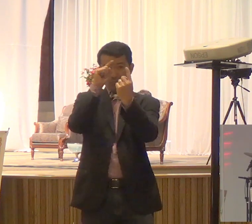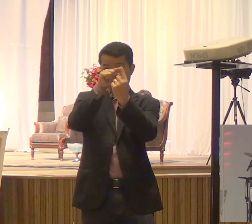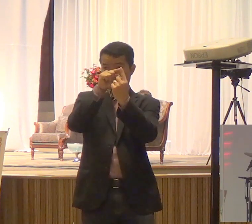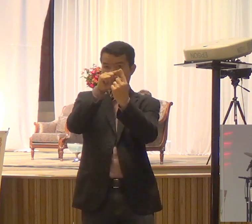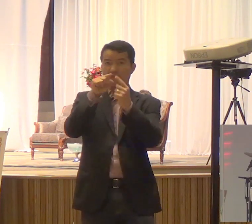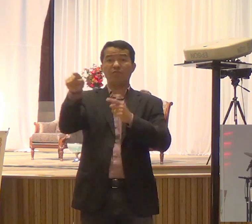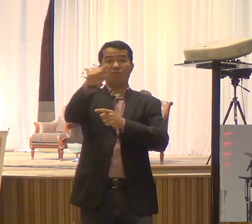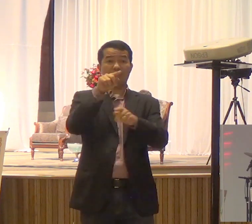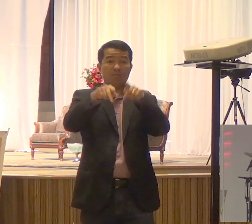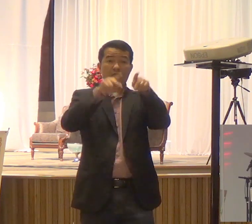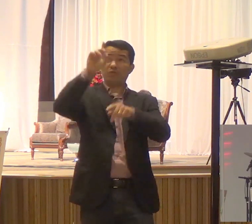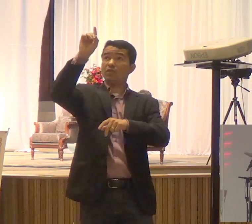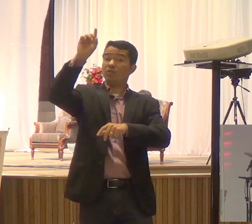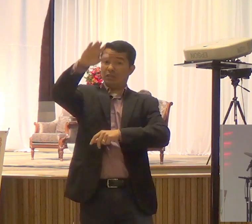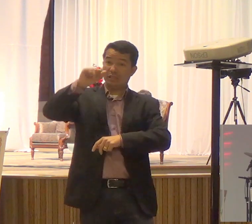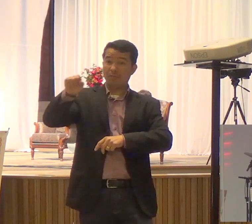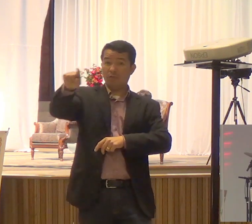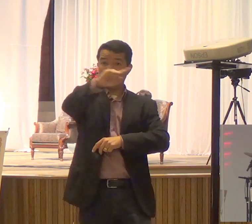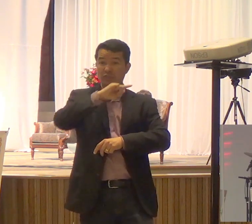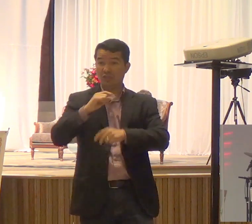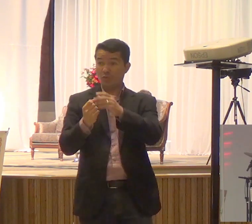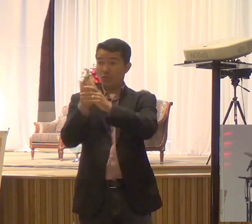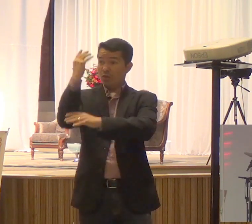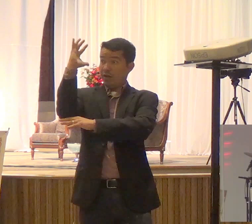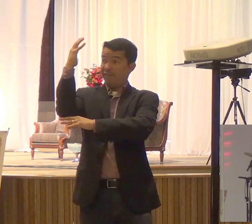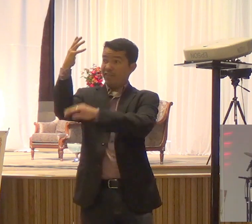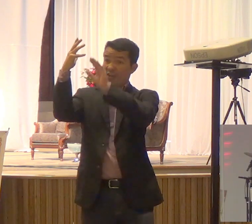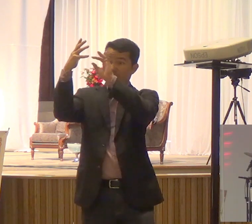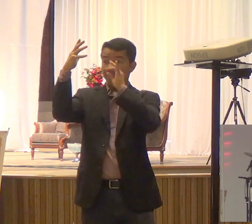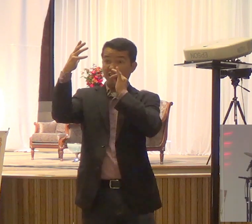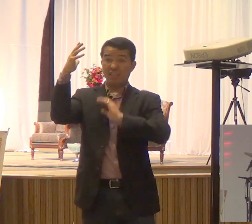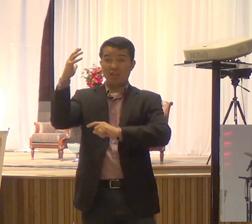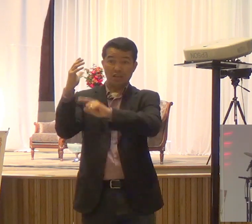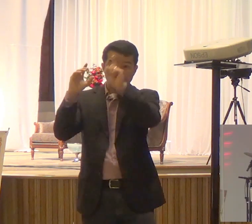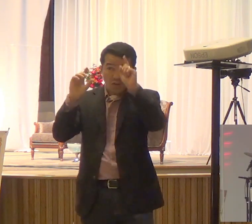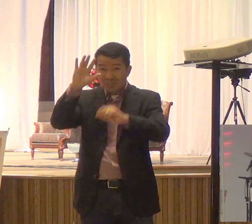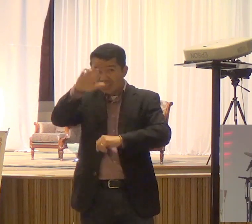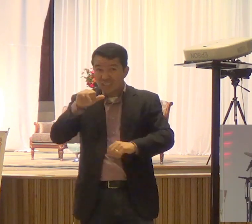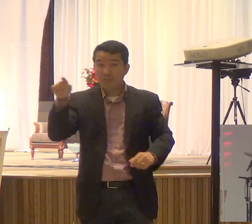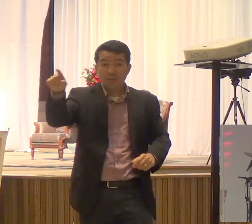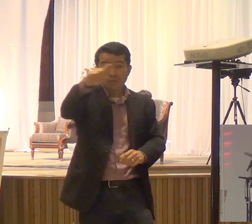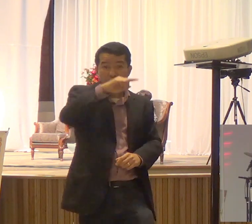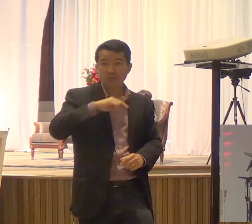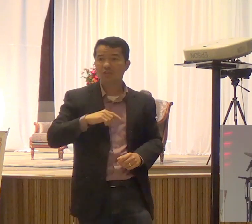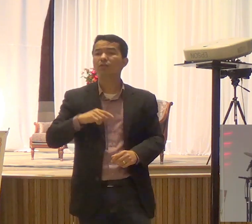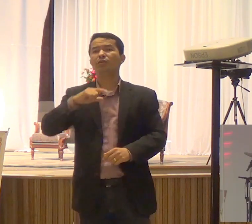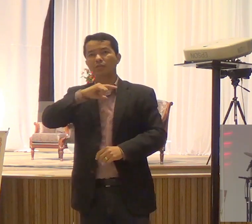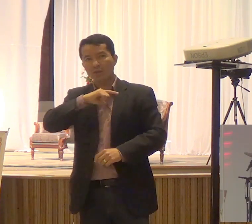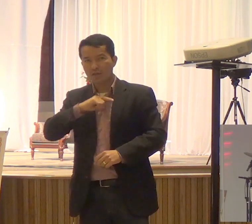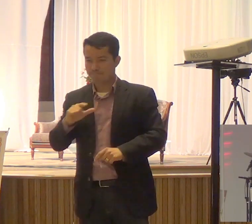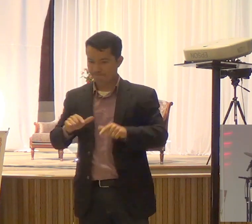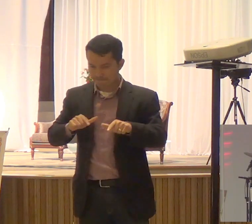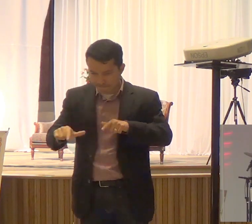povo de Deus, você que foi chamado para ser videira, e daqui a pouco a gente vai ver outro texto que ressalta isso. Você tem função no reino